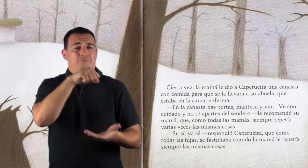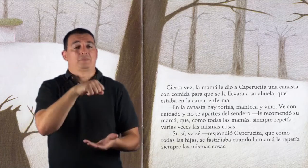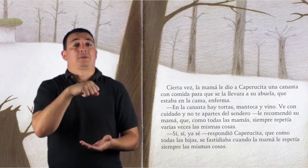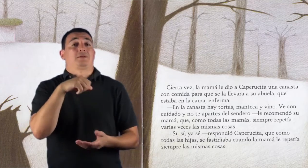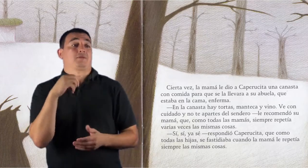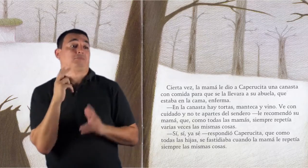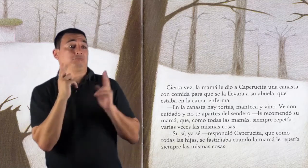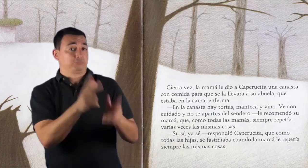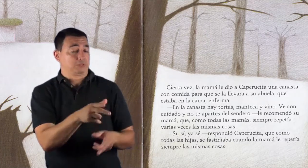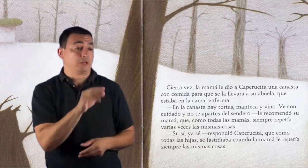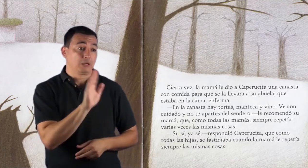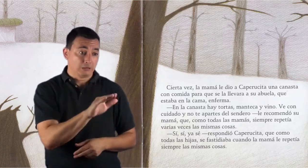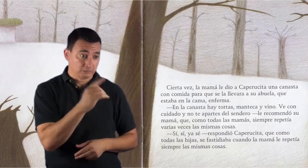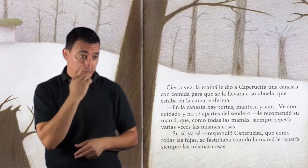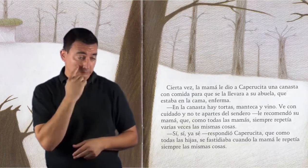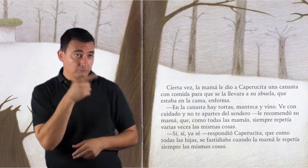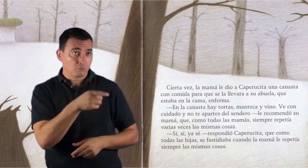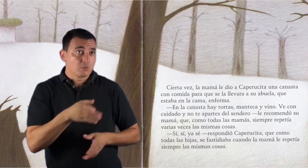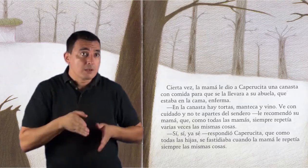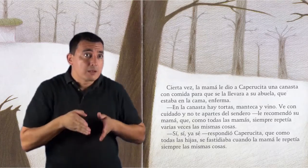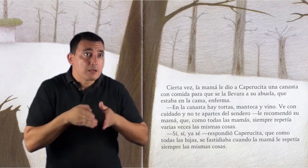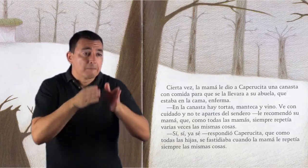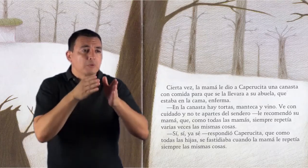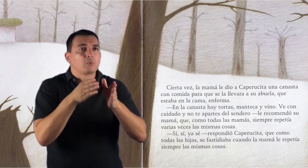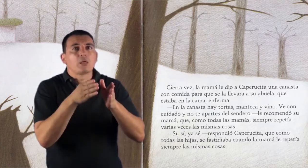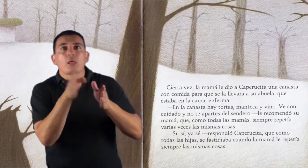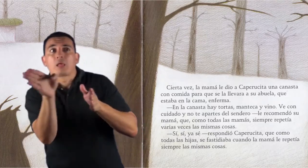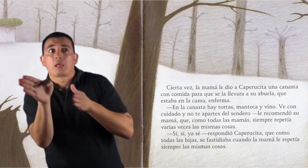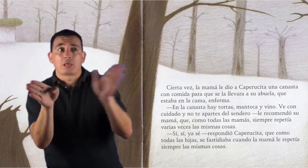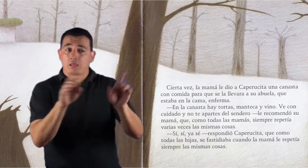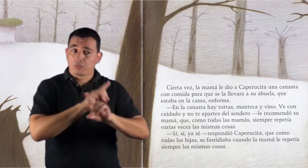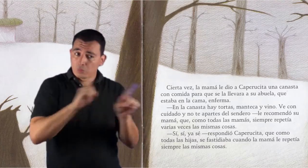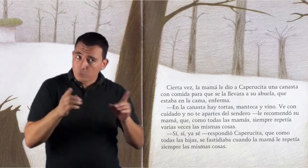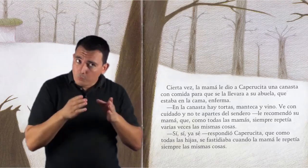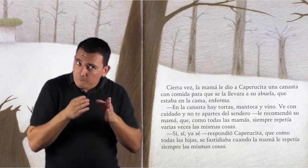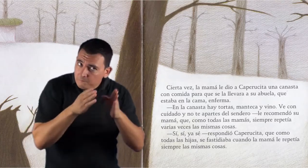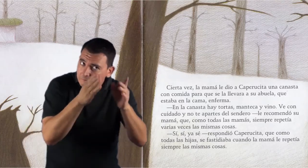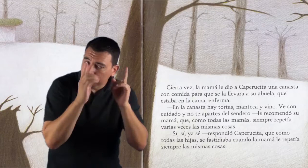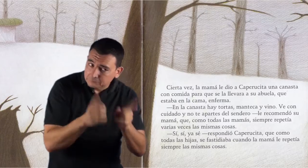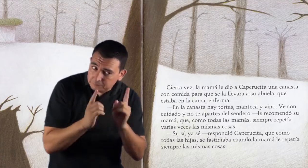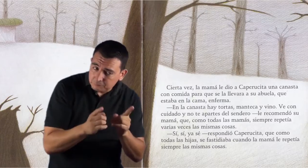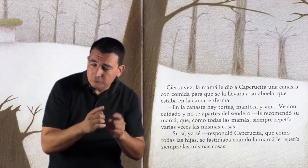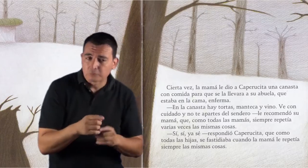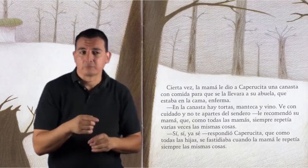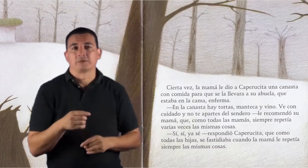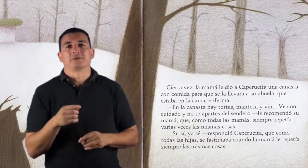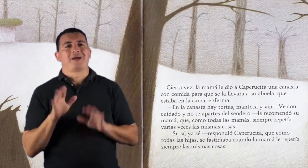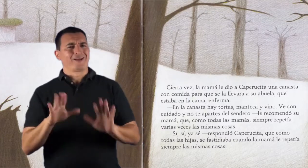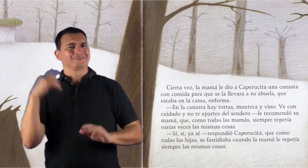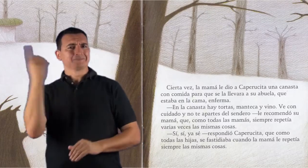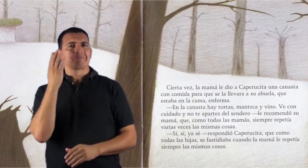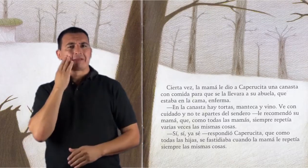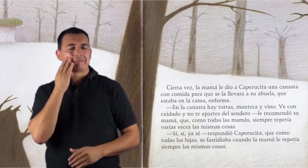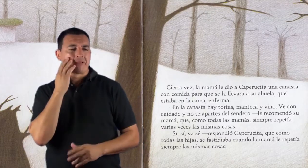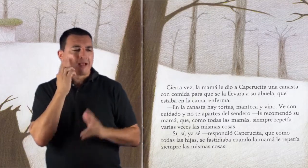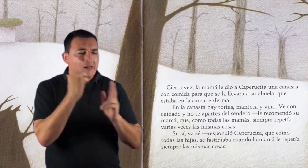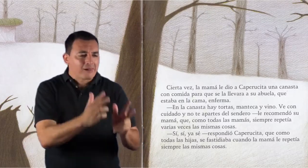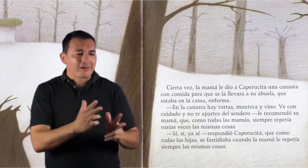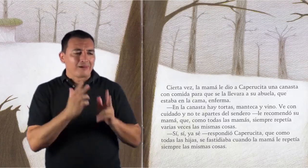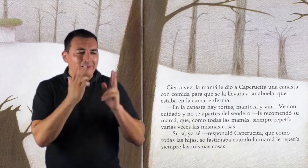Ve con cuidado y no te apartes del sendero, le recomendó su mamá, que como todas las mamás, siempre repetía